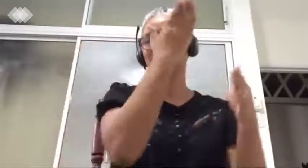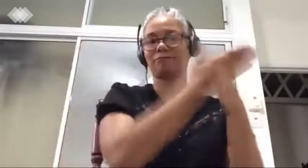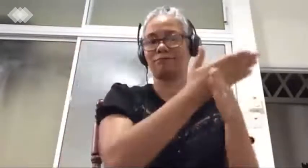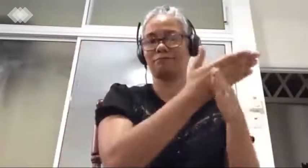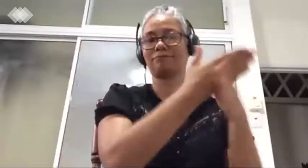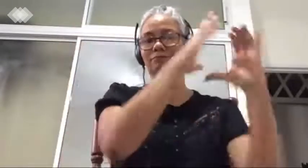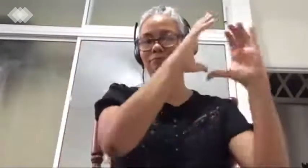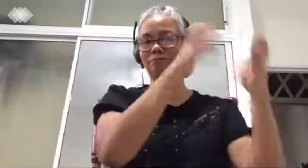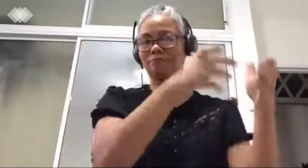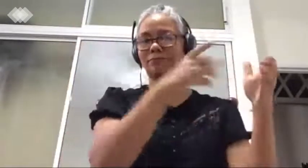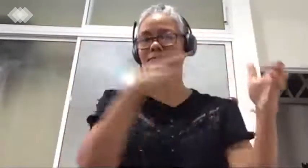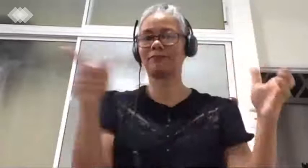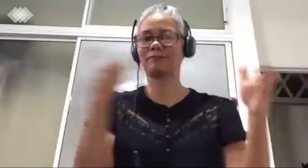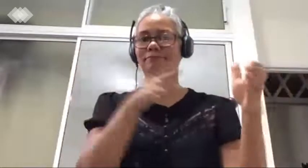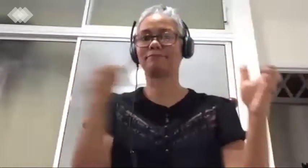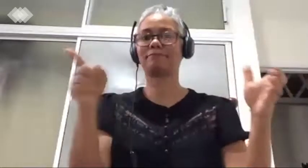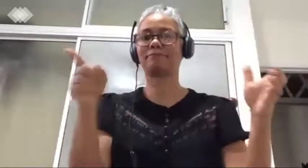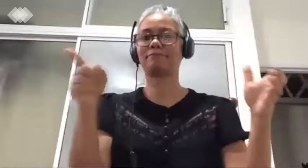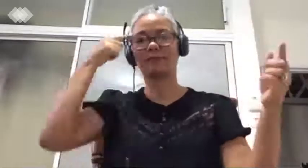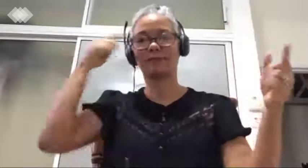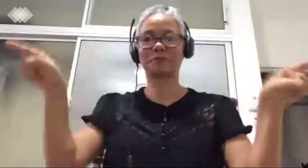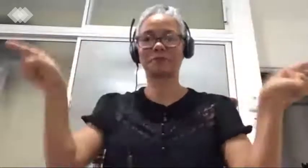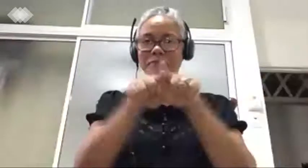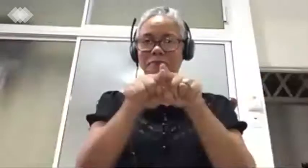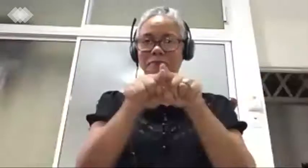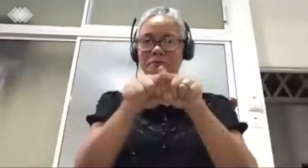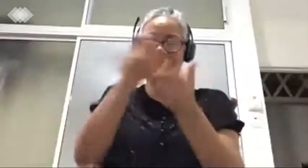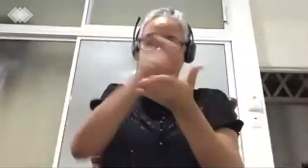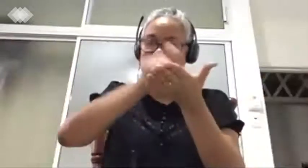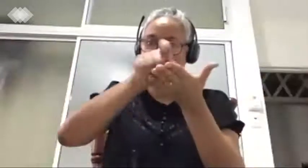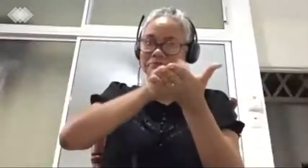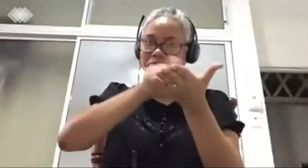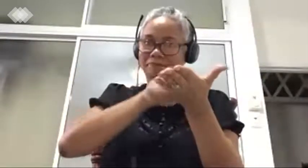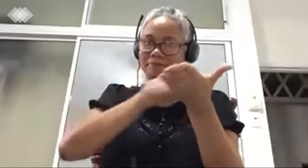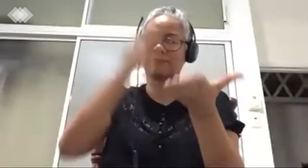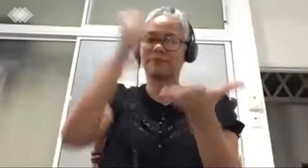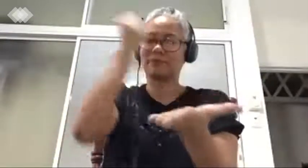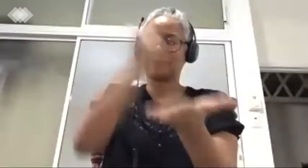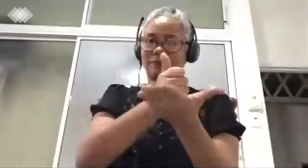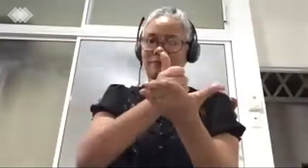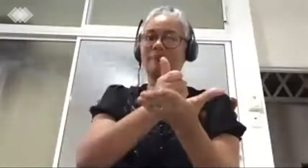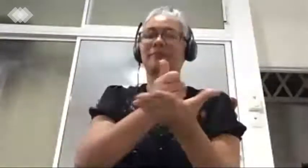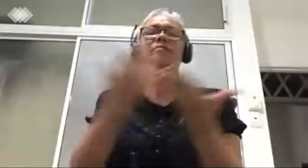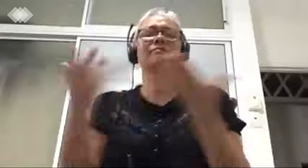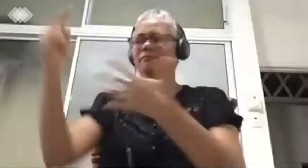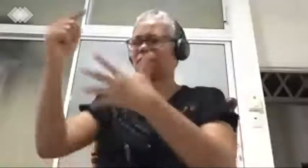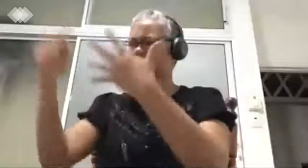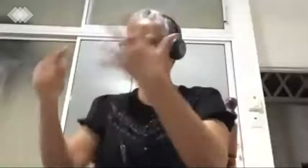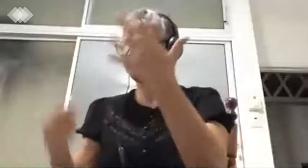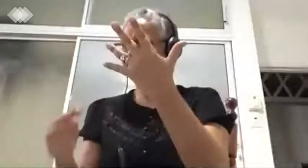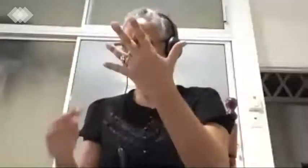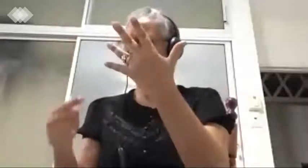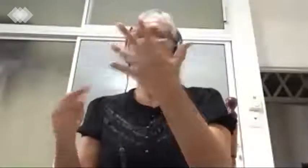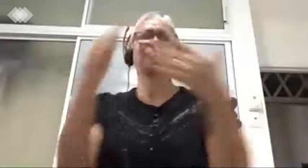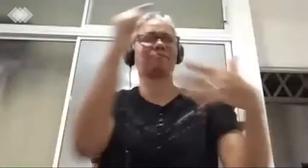CODOPSI y a cuáles cosas se compromete el Instituto de Formación en Lengua de Señas